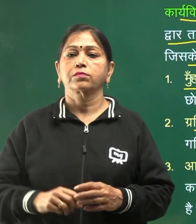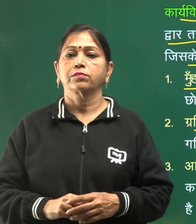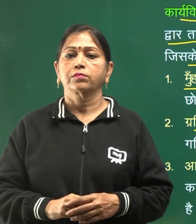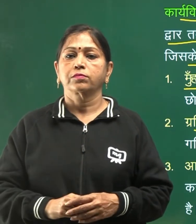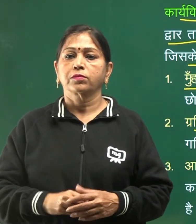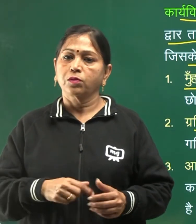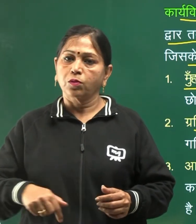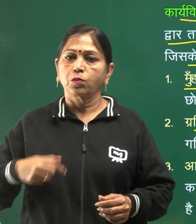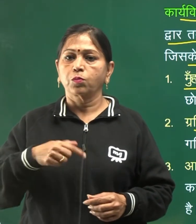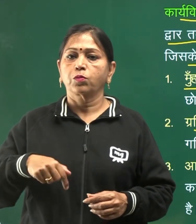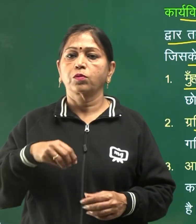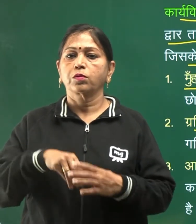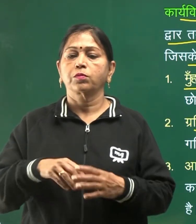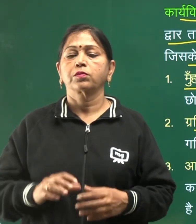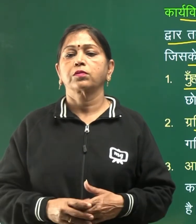होती है।